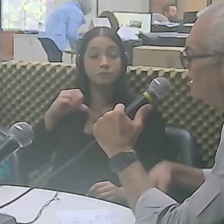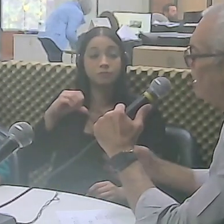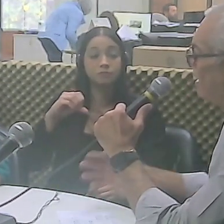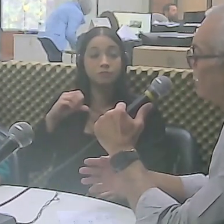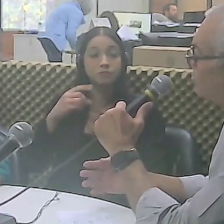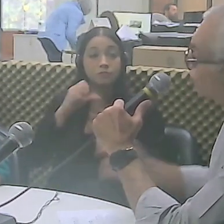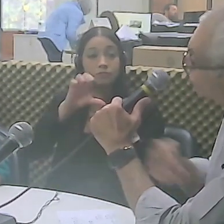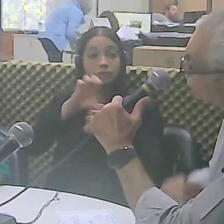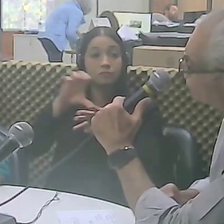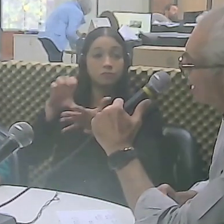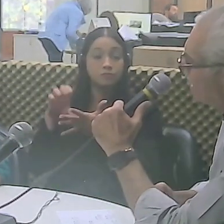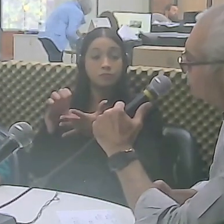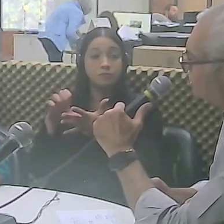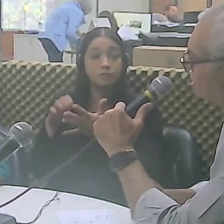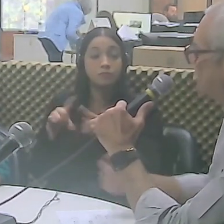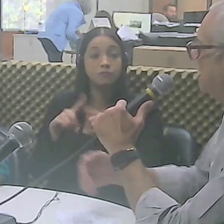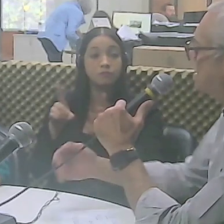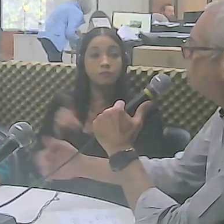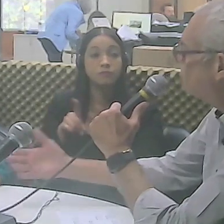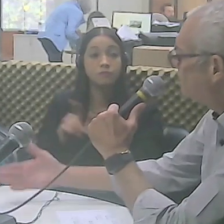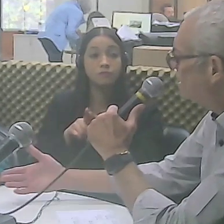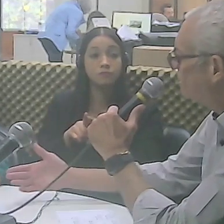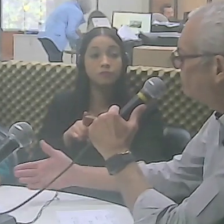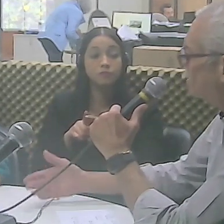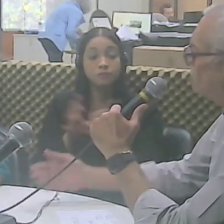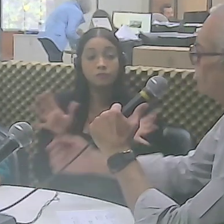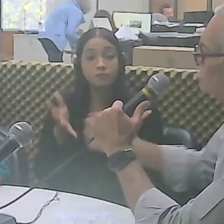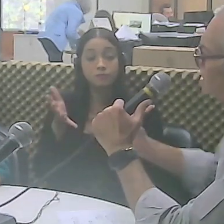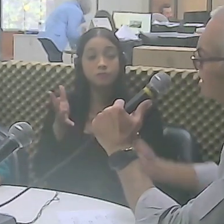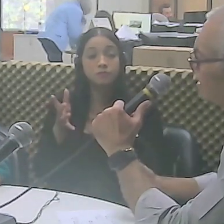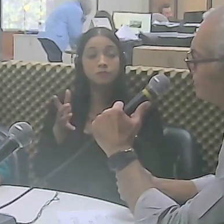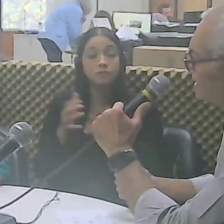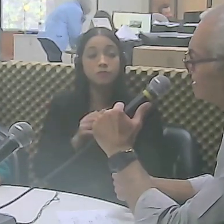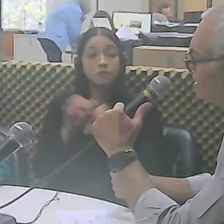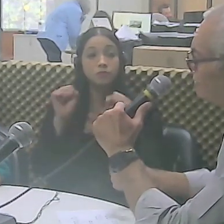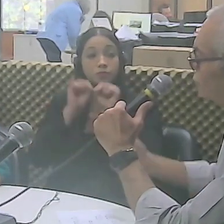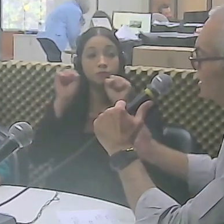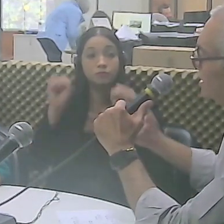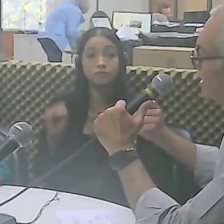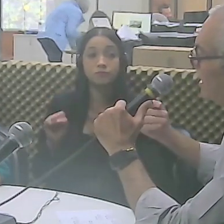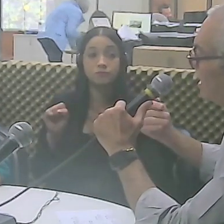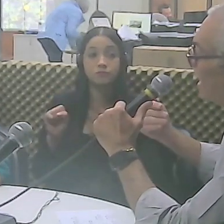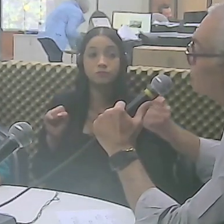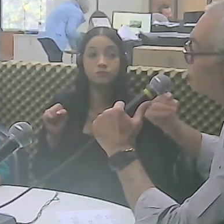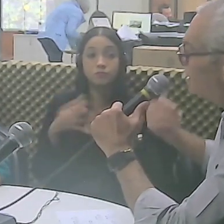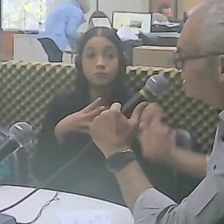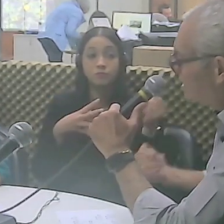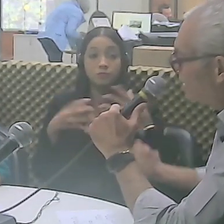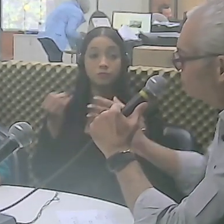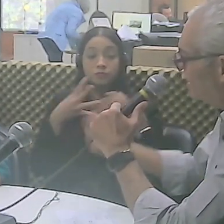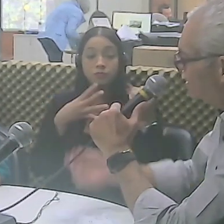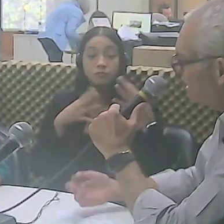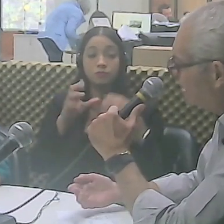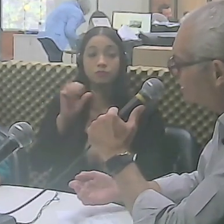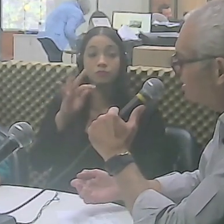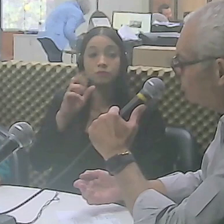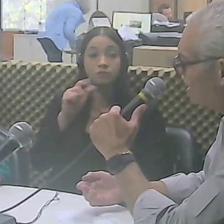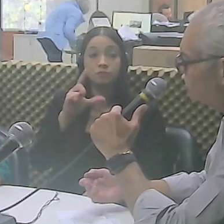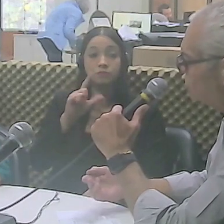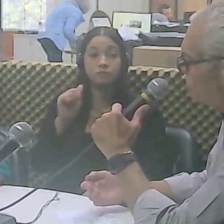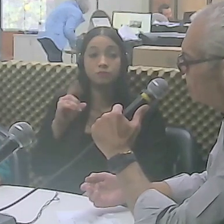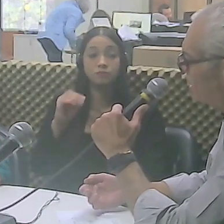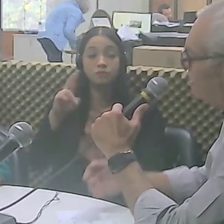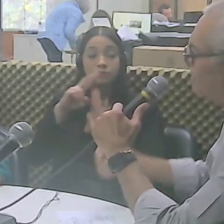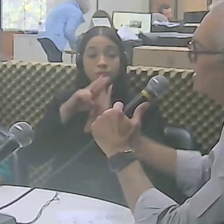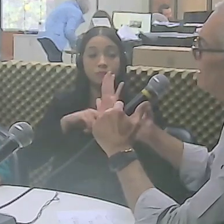unidades. Do outro lado, a gente está se movimentando, então o nosso sistema está sendo atualizado para as regras